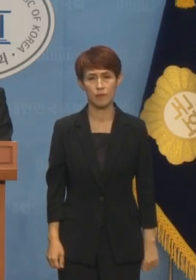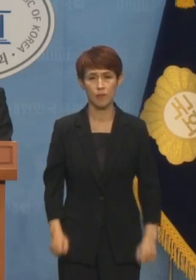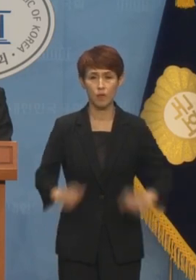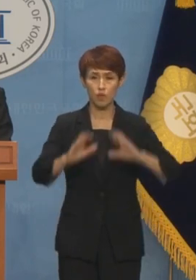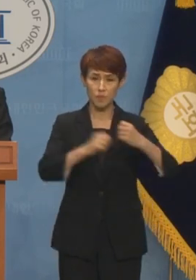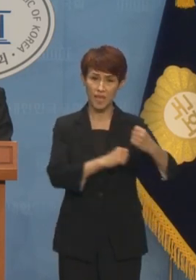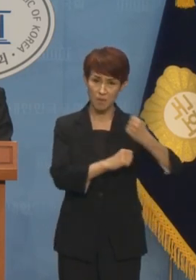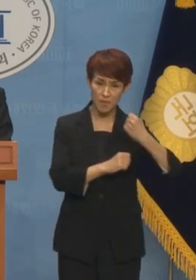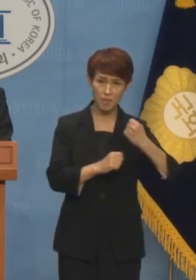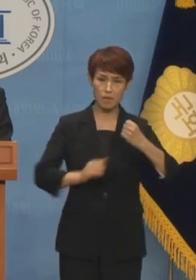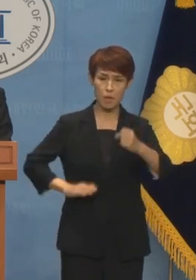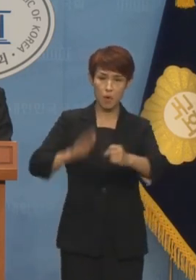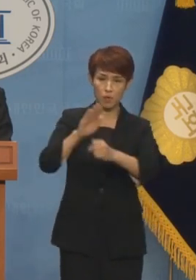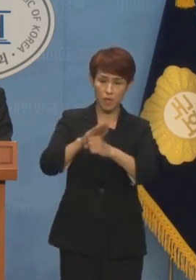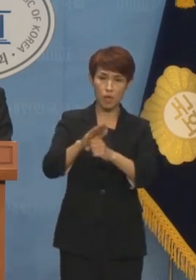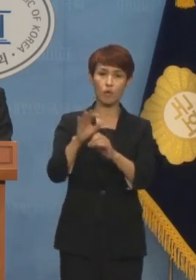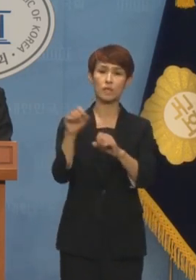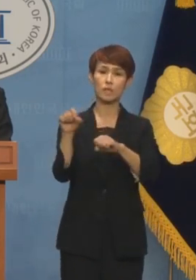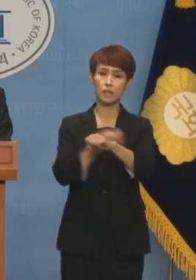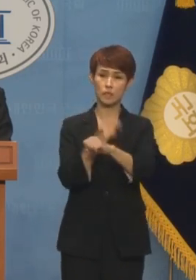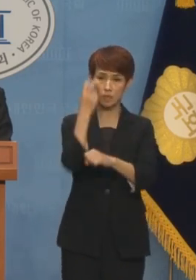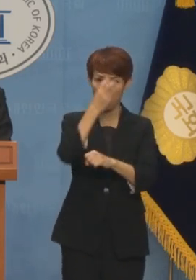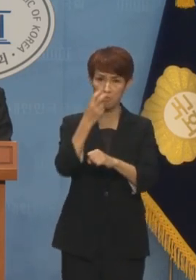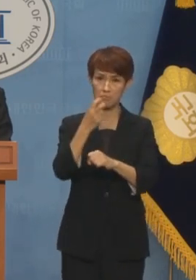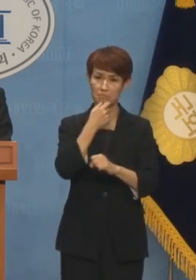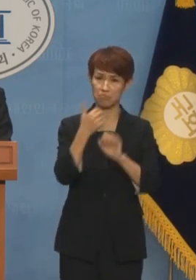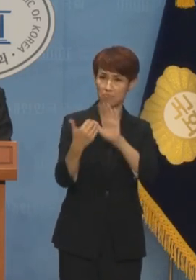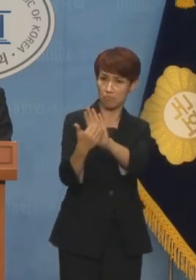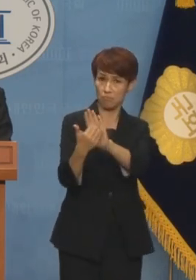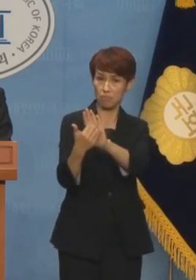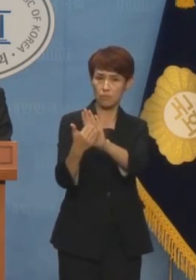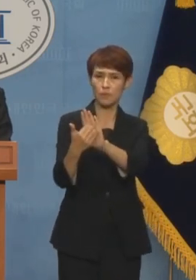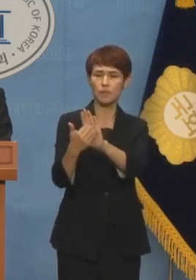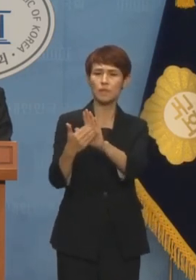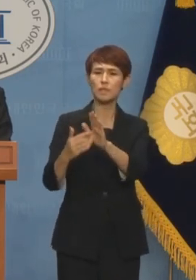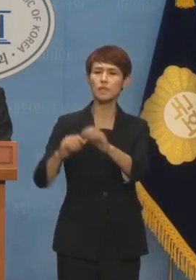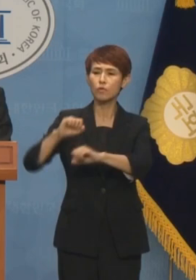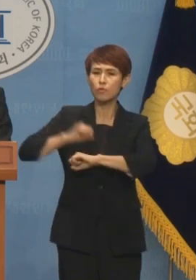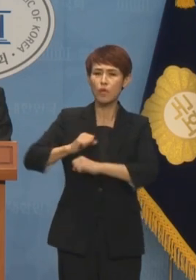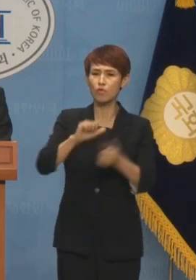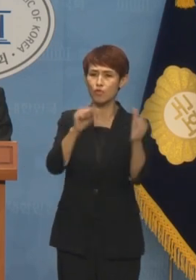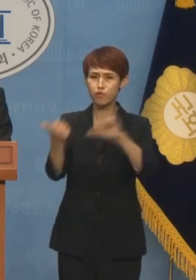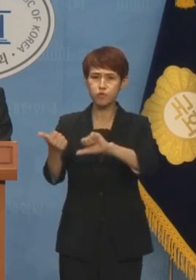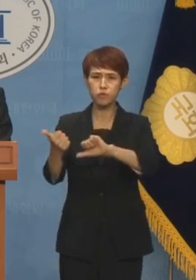국민의힘이 해병대원 특검을 거부하는 것은 한 해병의 죽음을 모욕한